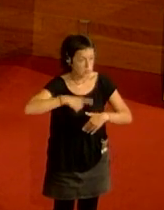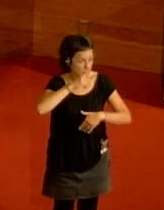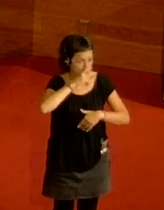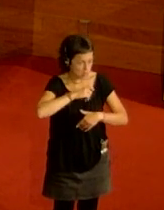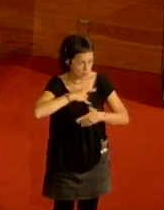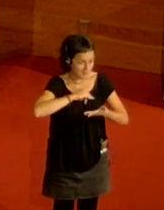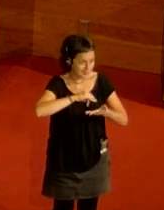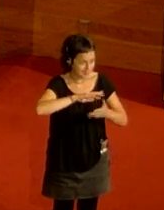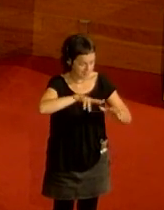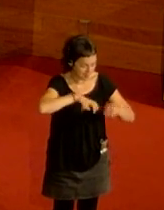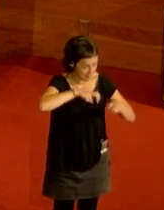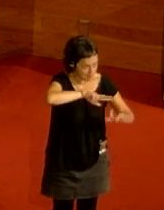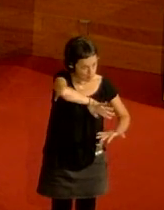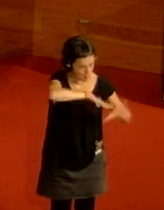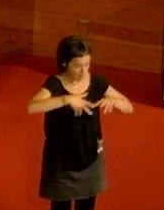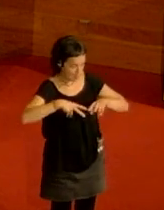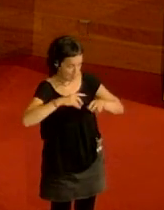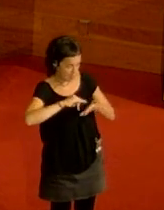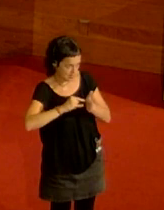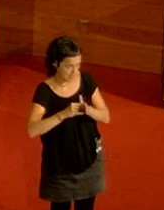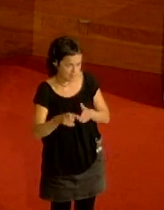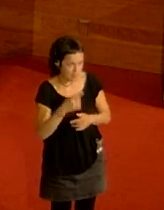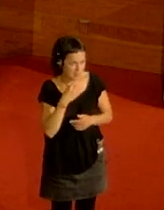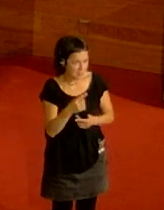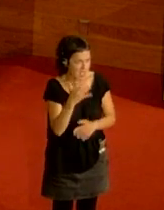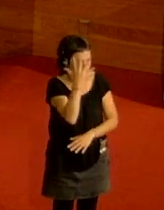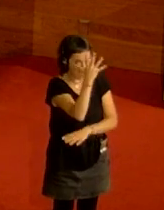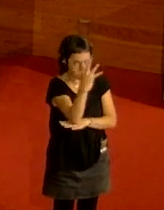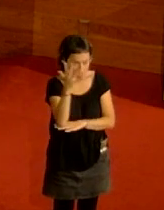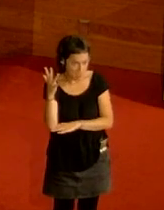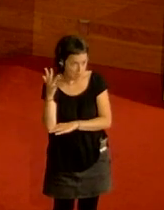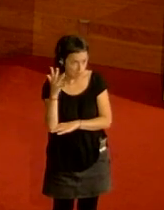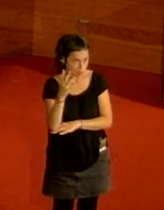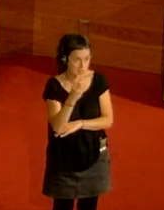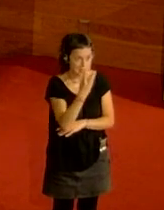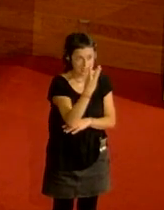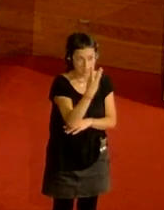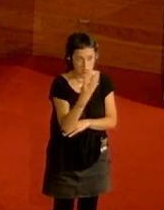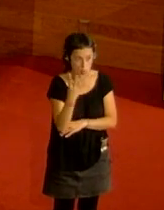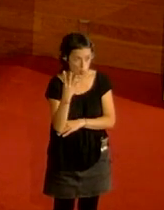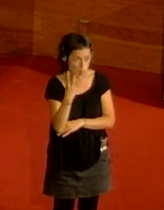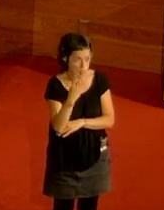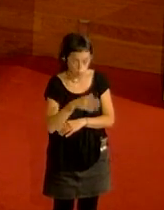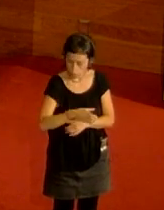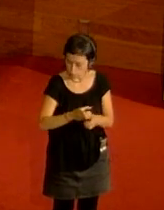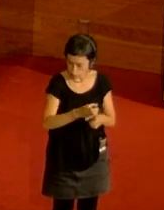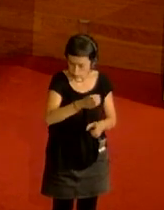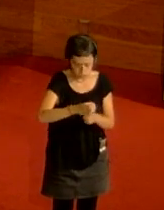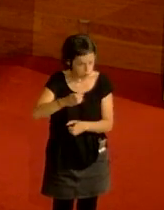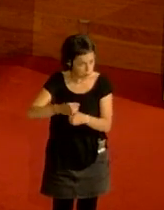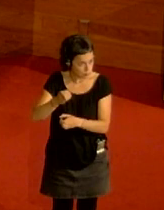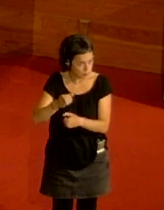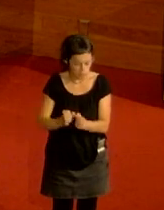como tenía que sacrificar muchos Olivos Ah de tres y cuatro pies Olivos Ah diversos